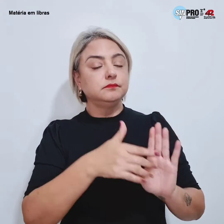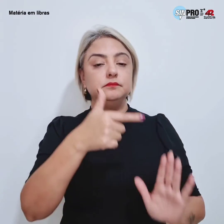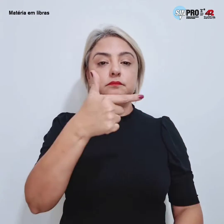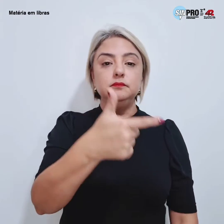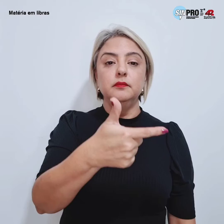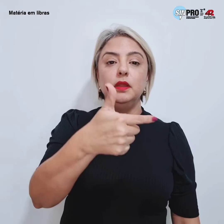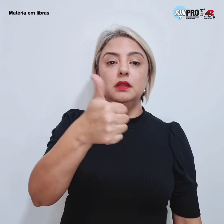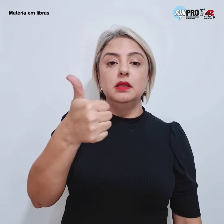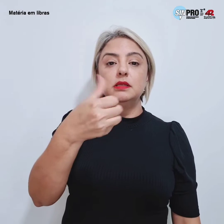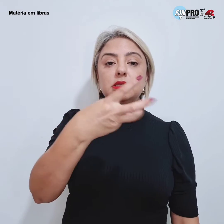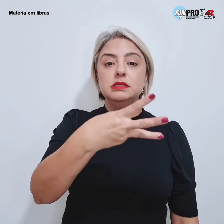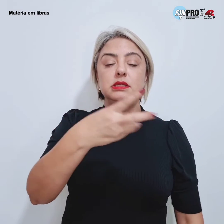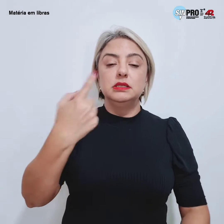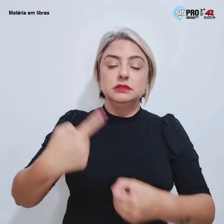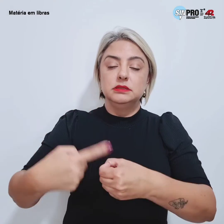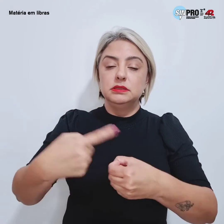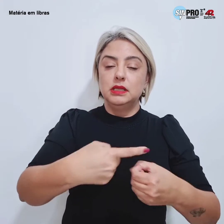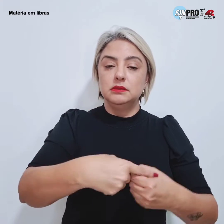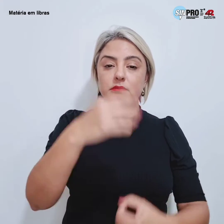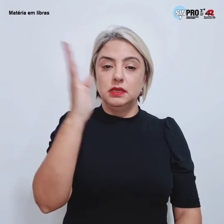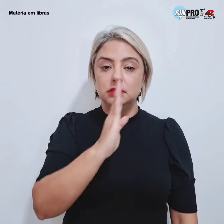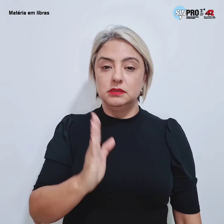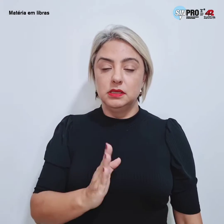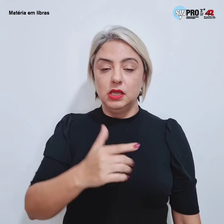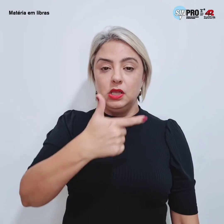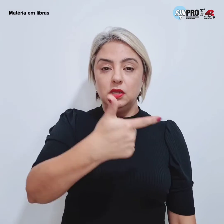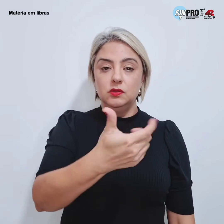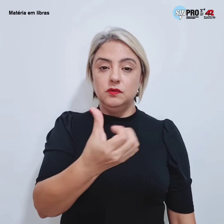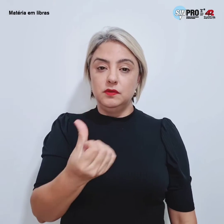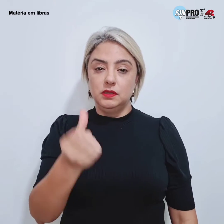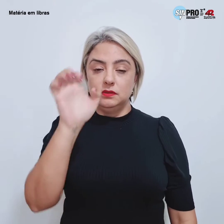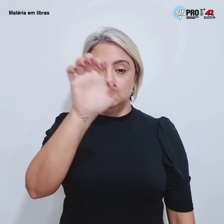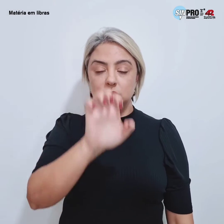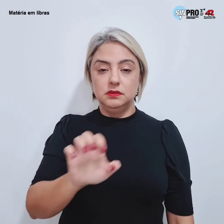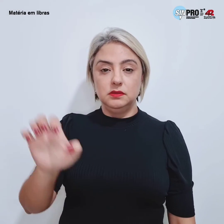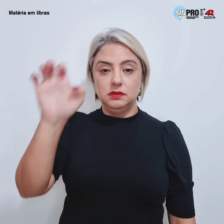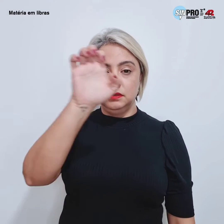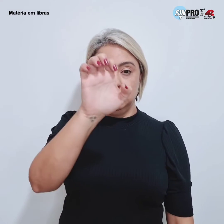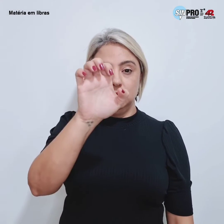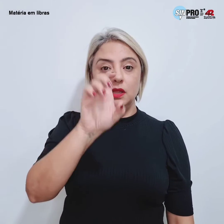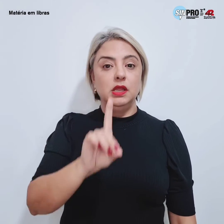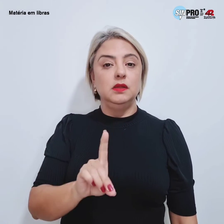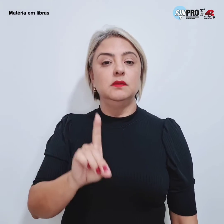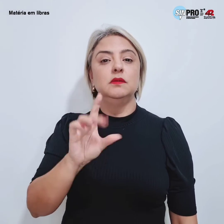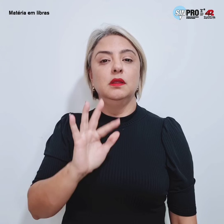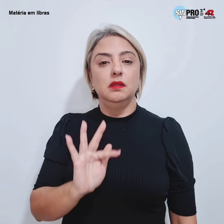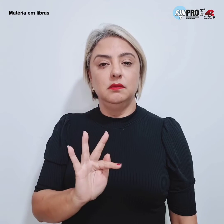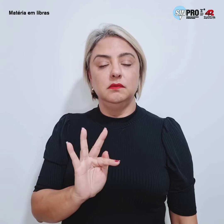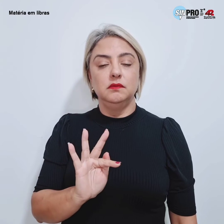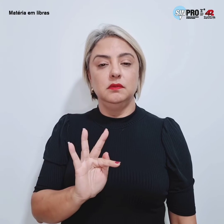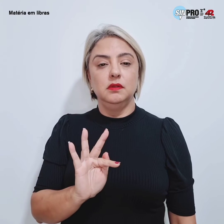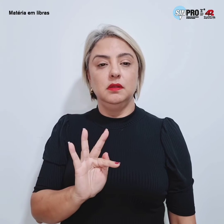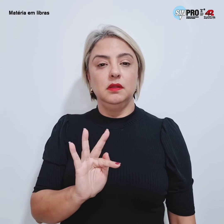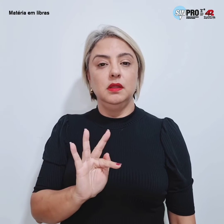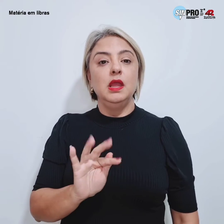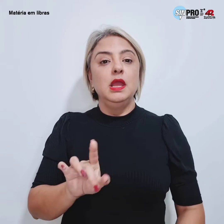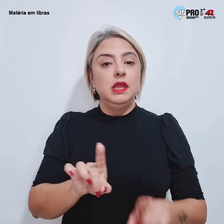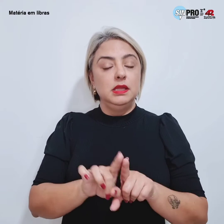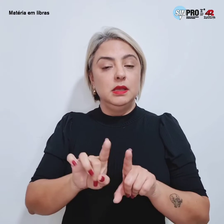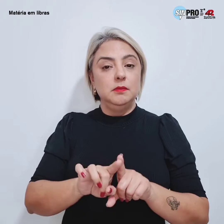213 cidades brasileiras, dos 26 estados e do Distrito Federal, além de 14 cidades